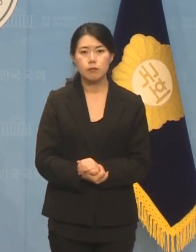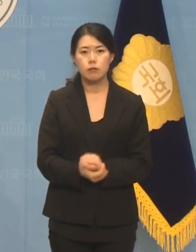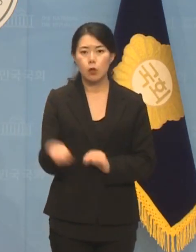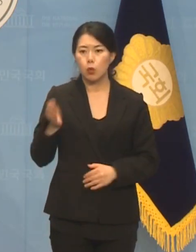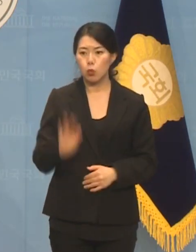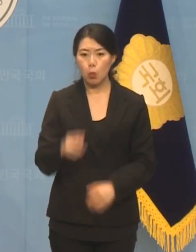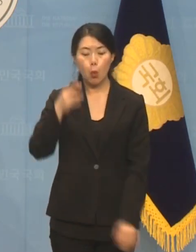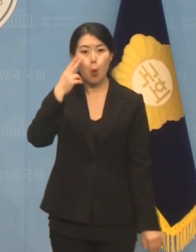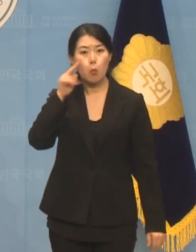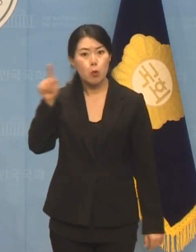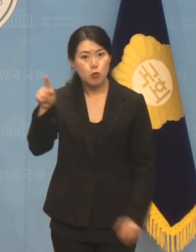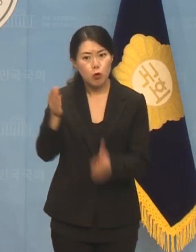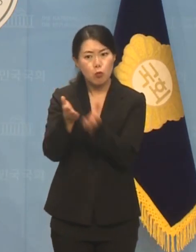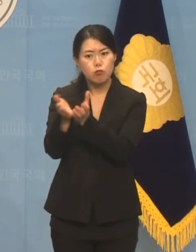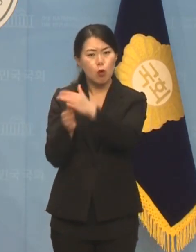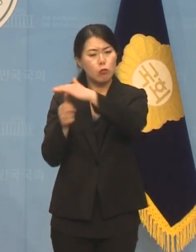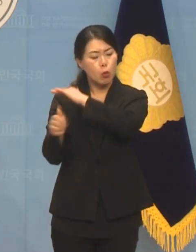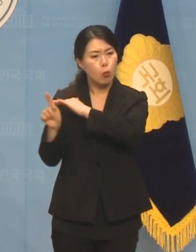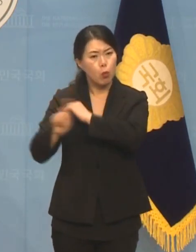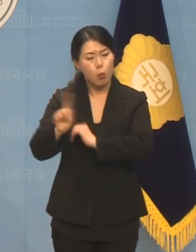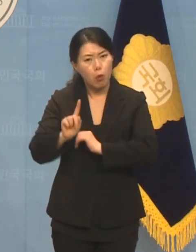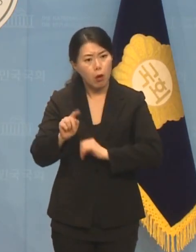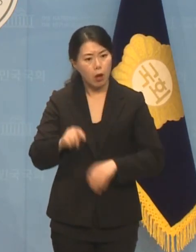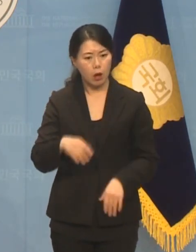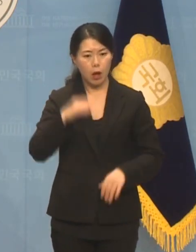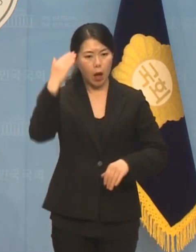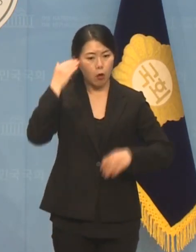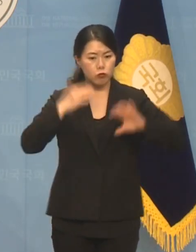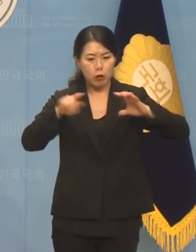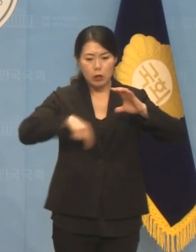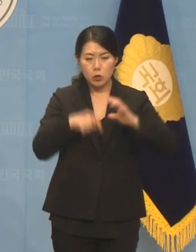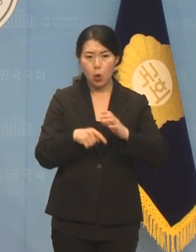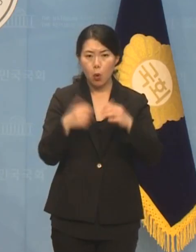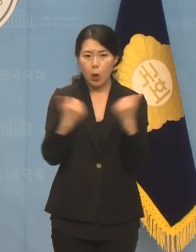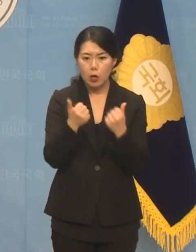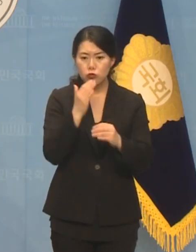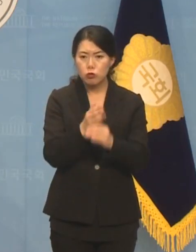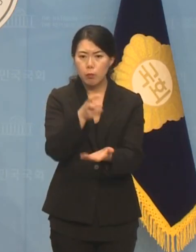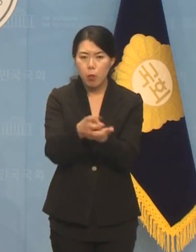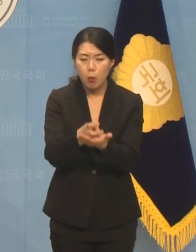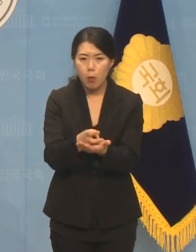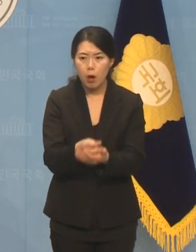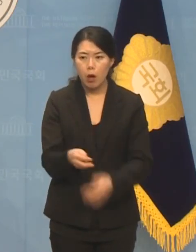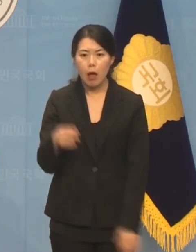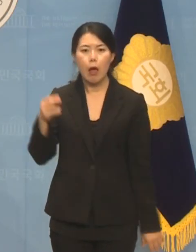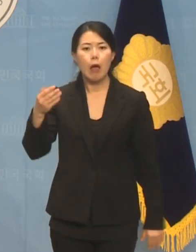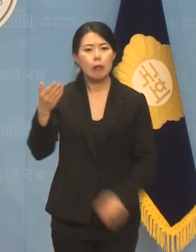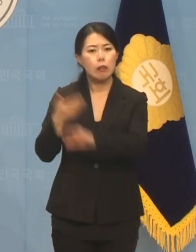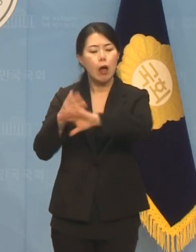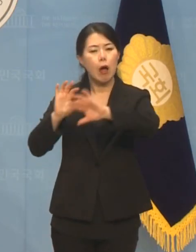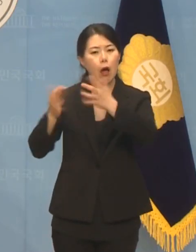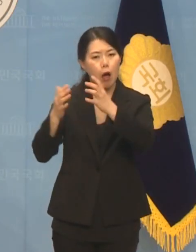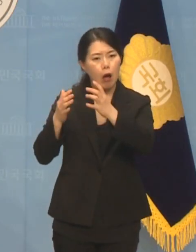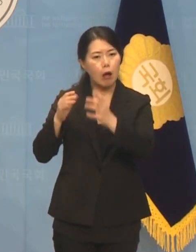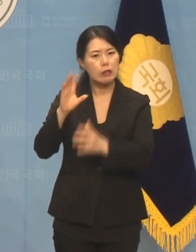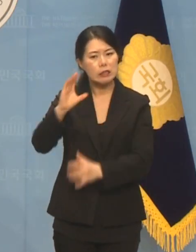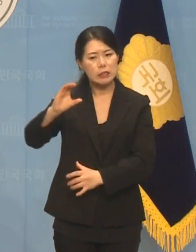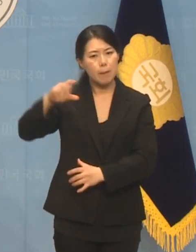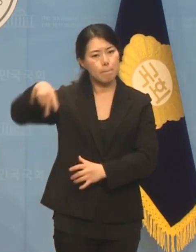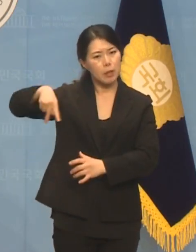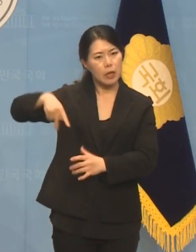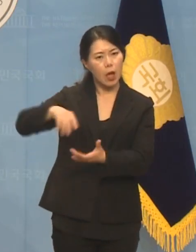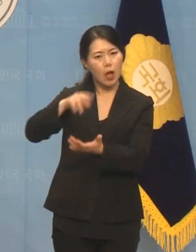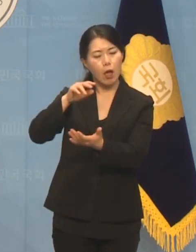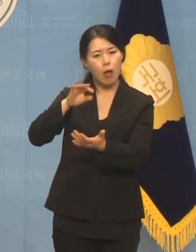그런데도 미국 무역대표부는 마치 국내에서 논의 중인 법안들이 해외 CP들에게만 망 이용